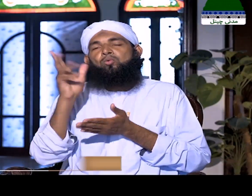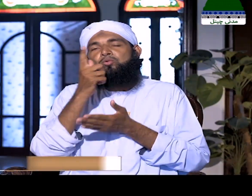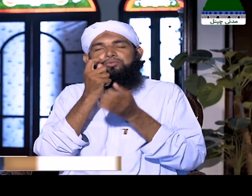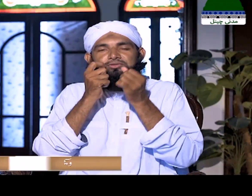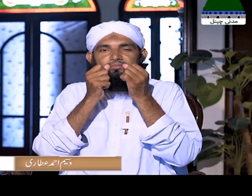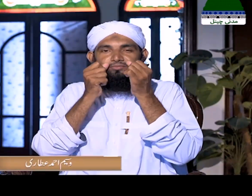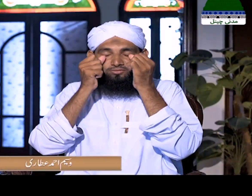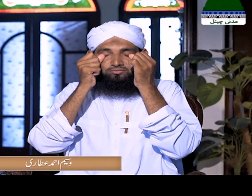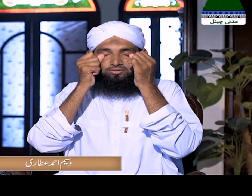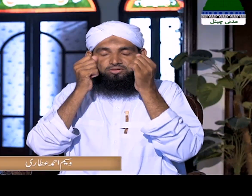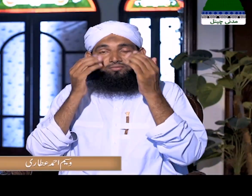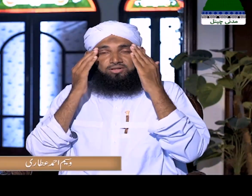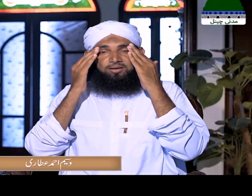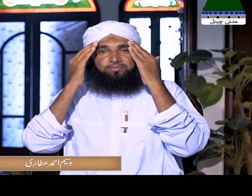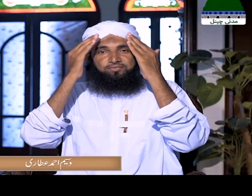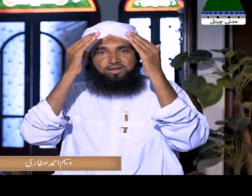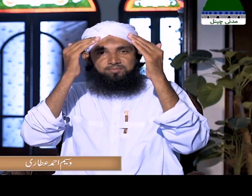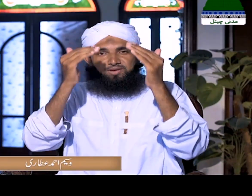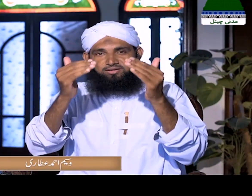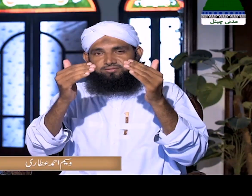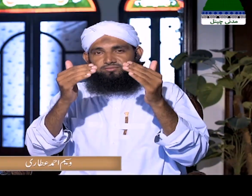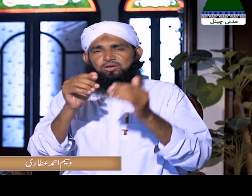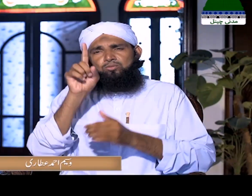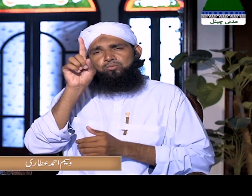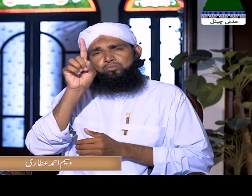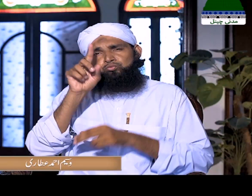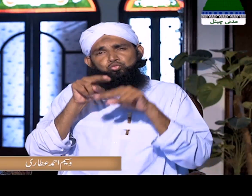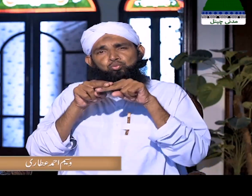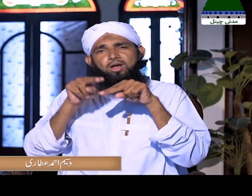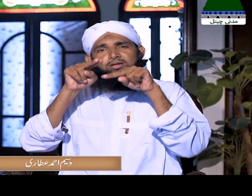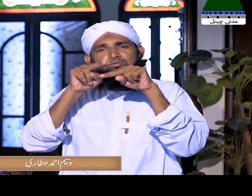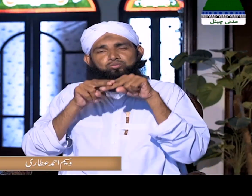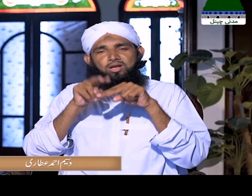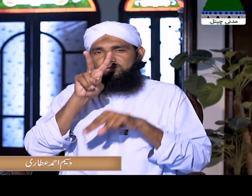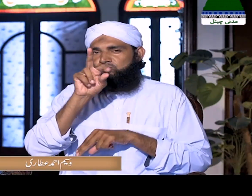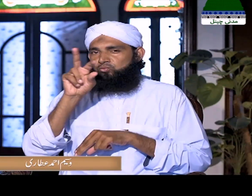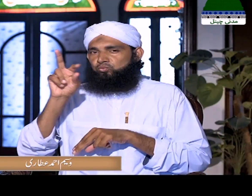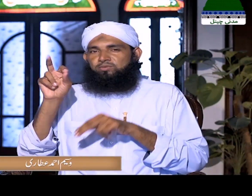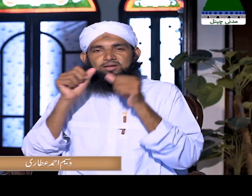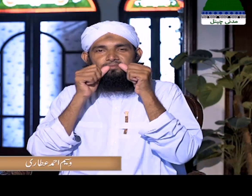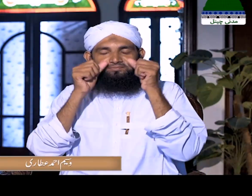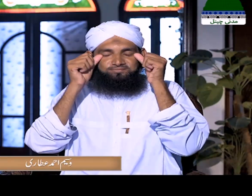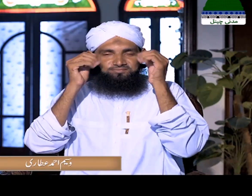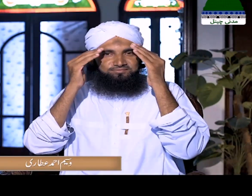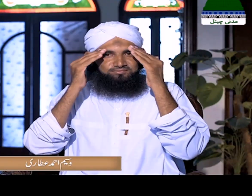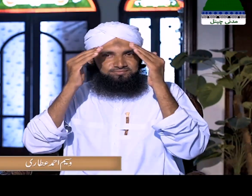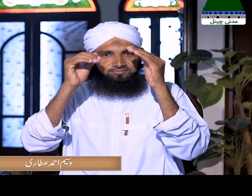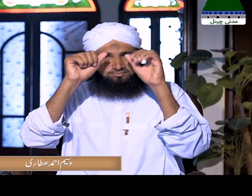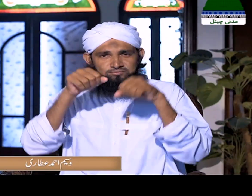اللہ علیہ وآلہ وصحبہ وسلم پر روز جمعہ 200 بار درود پاک پڑھا، اس کے 200